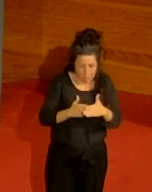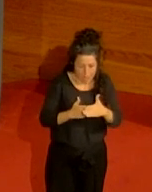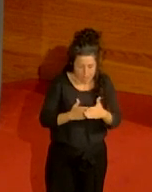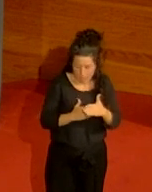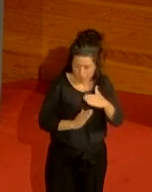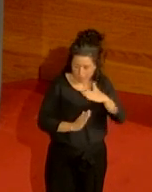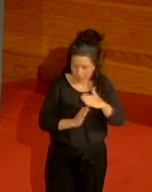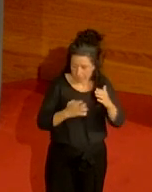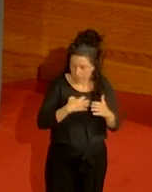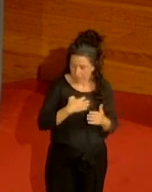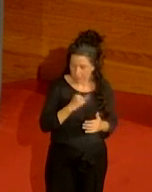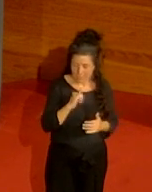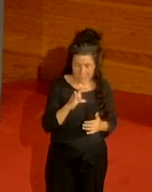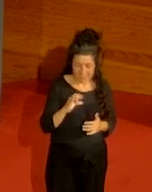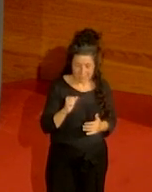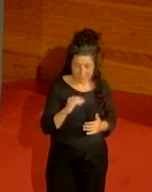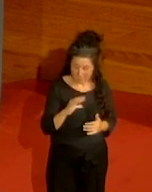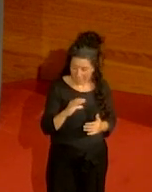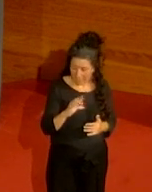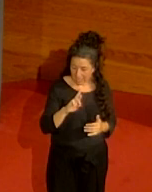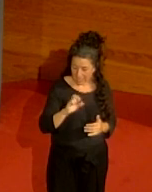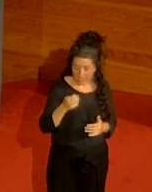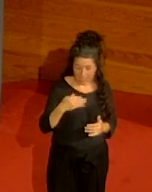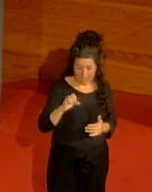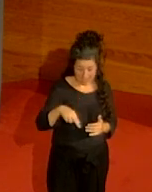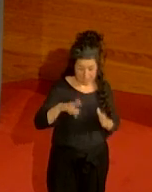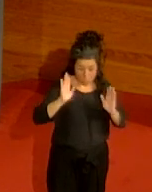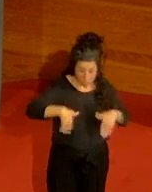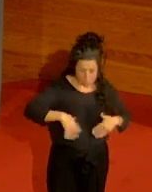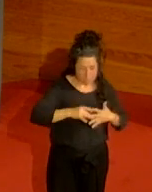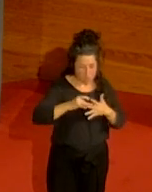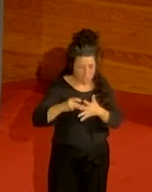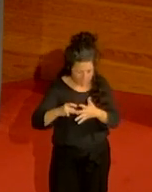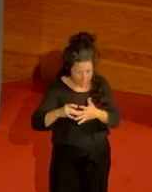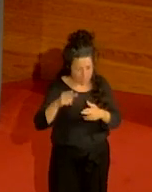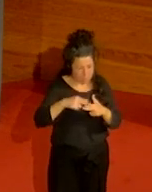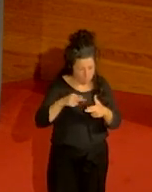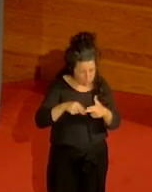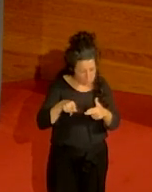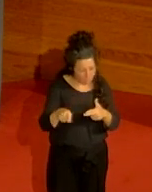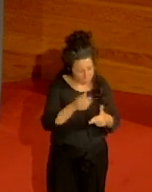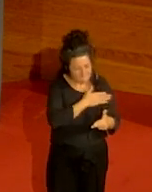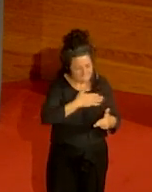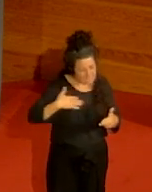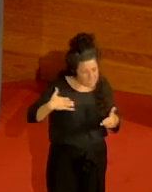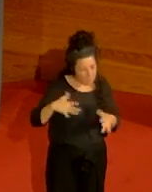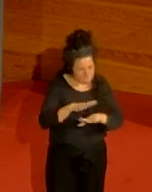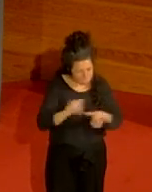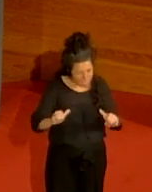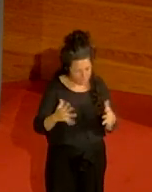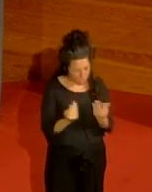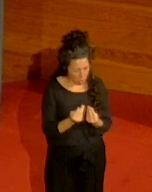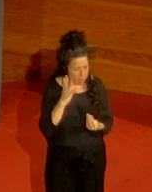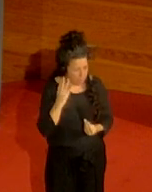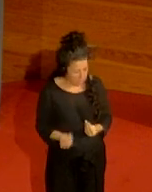terminar les hablaba isacravín el último líder político que realmente Tuvo una auténtica voluntad de firmar la paz con los palestinos y la firmó